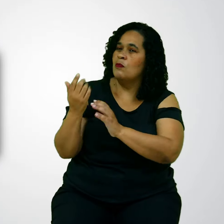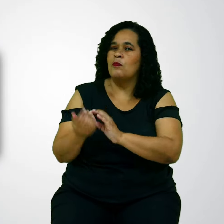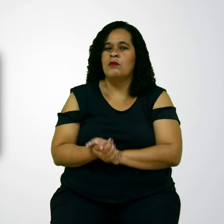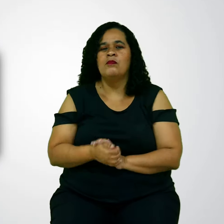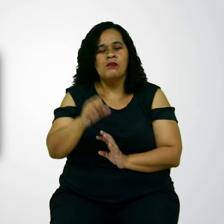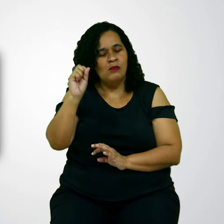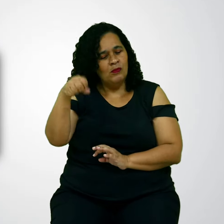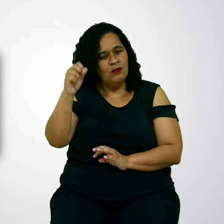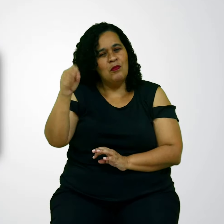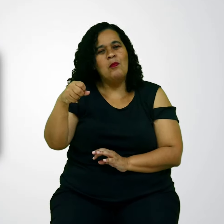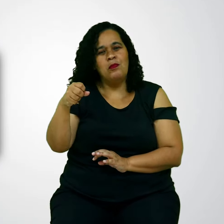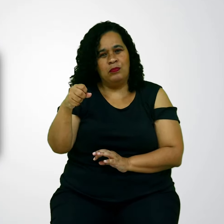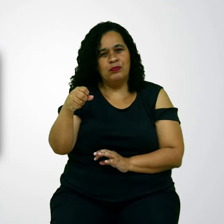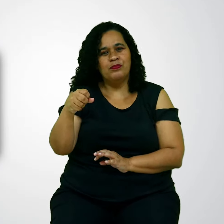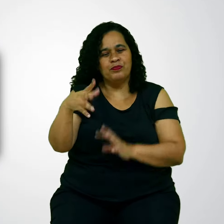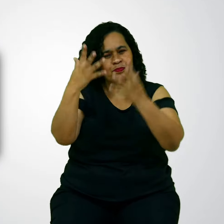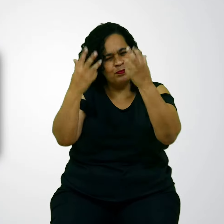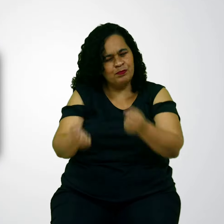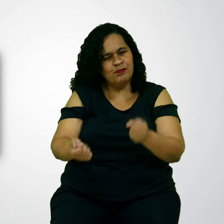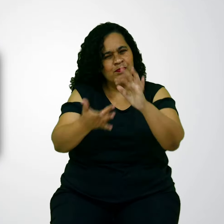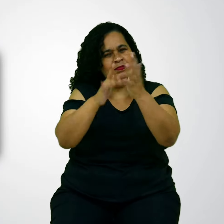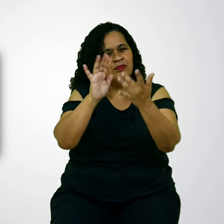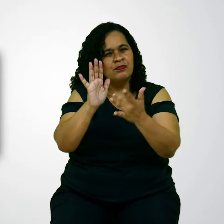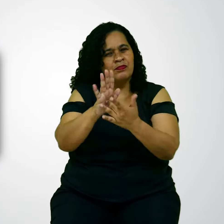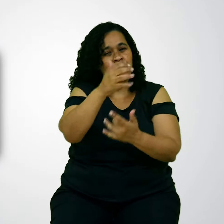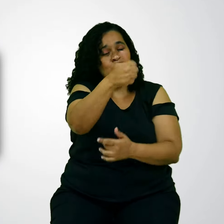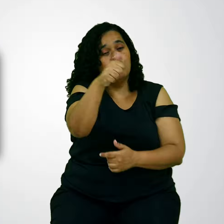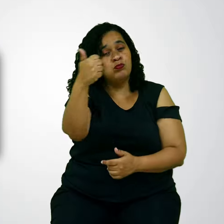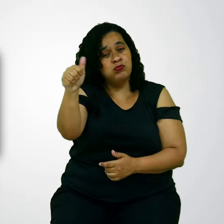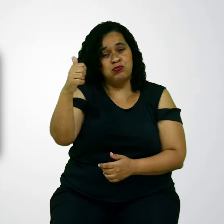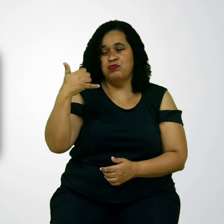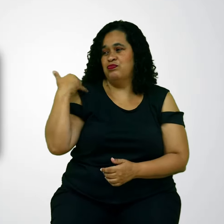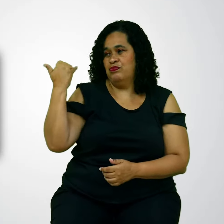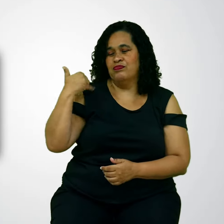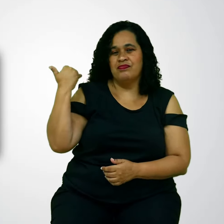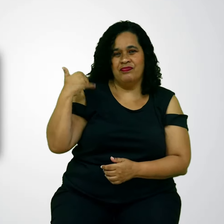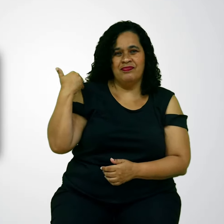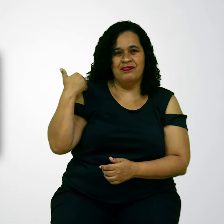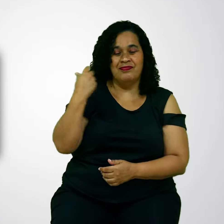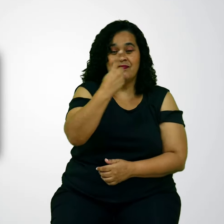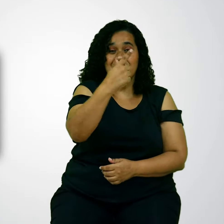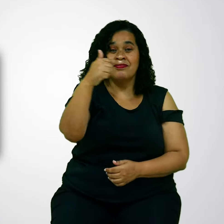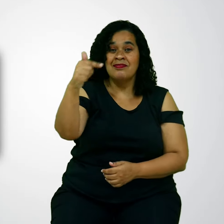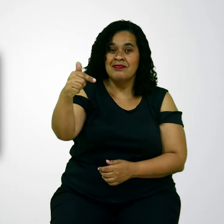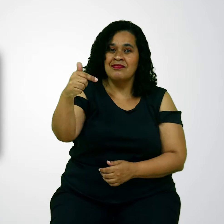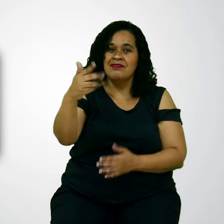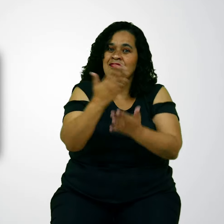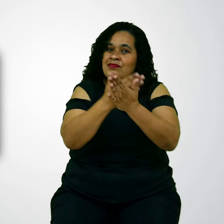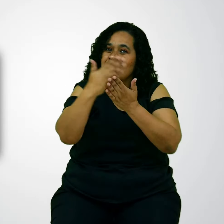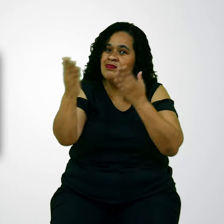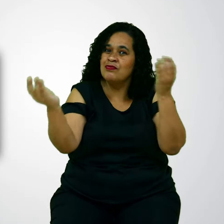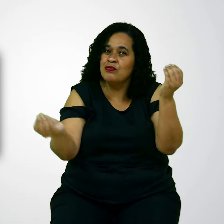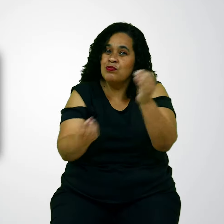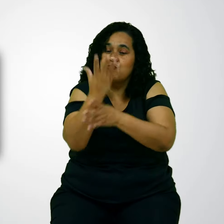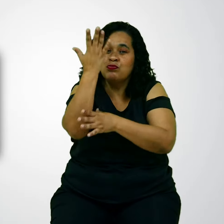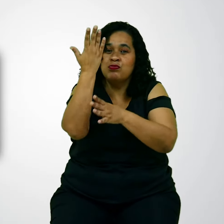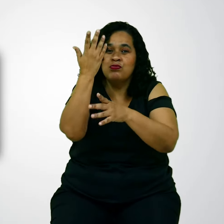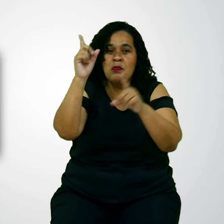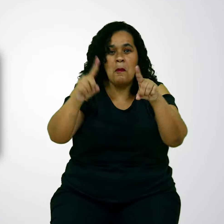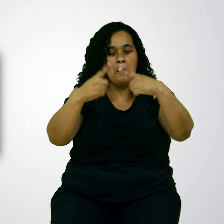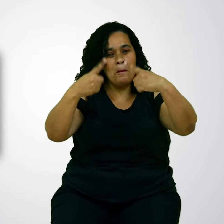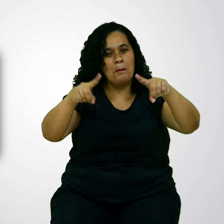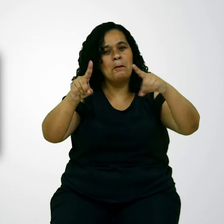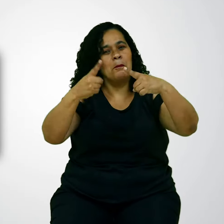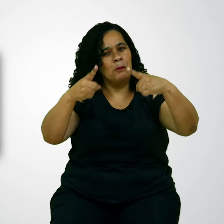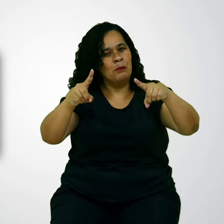então com 17 eu comecei a compor. E essa foi minha primeira música, né? E fala sobre esse resgate